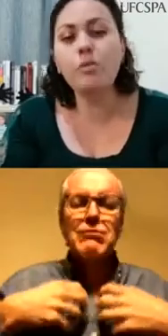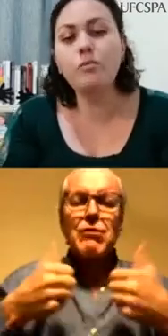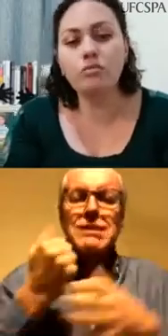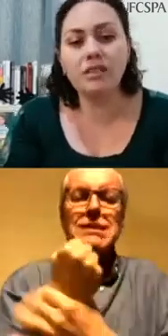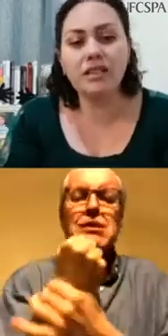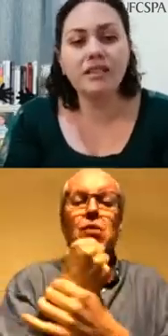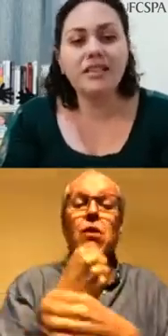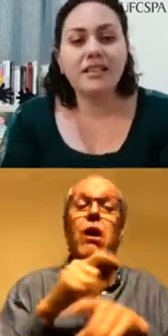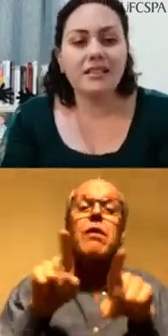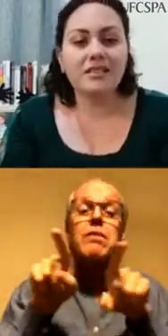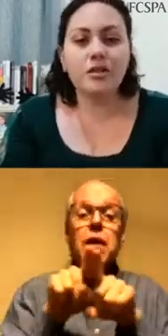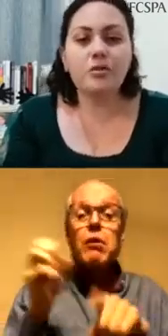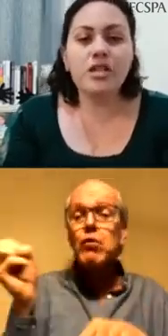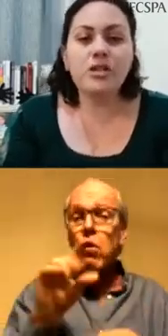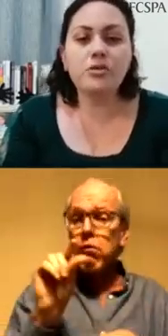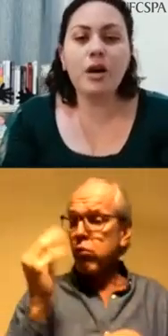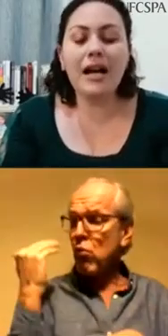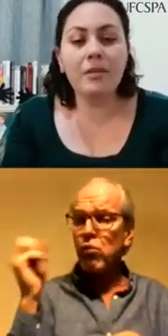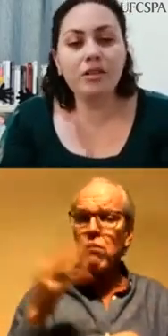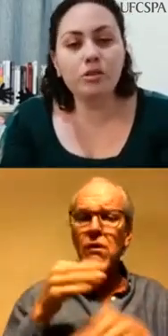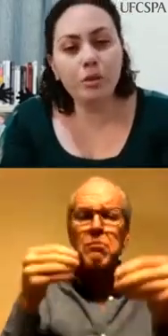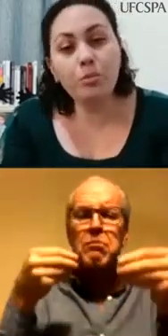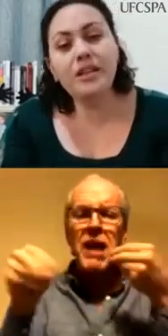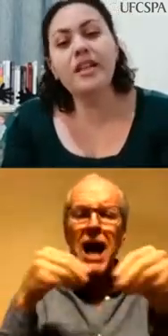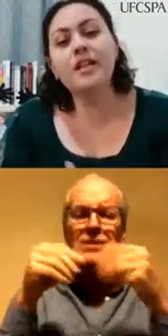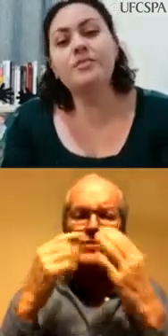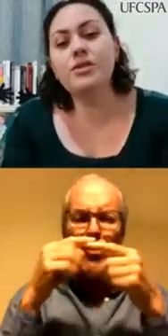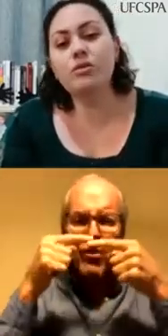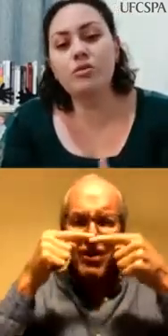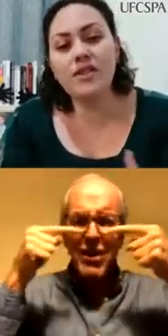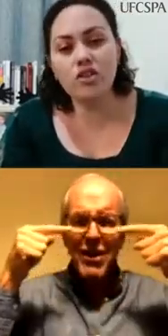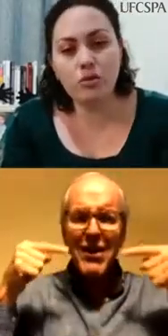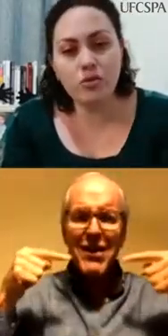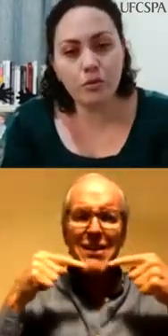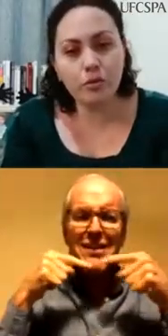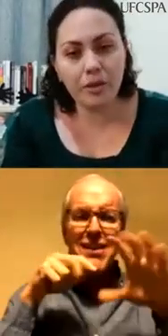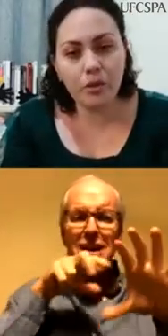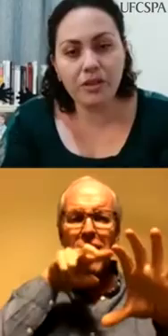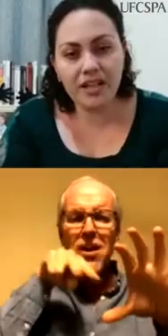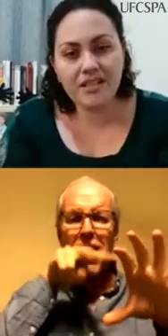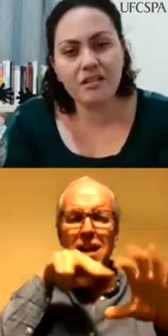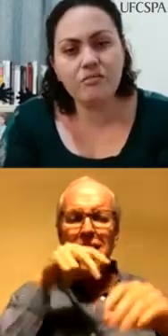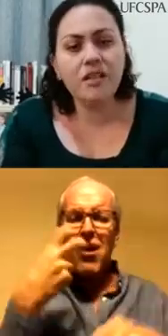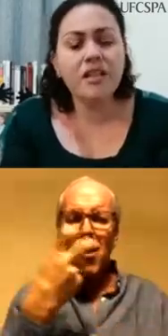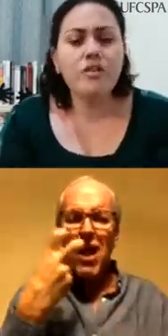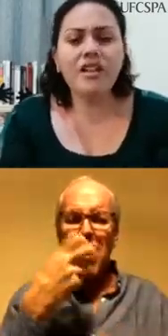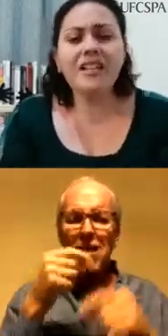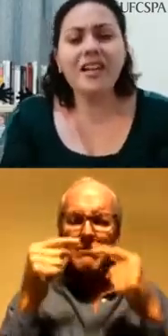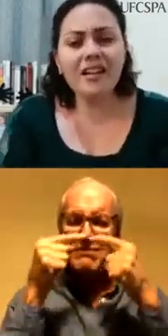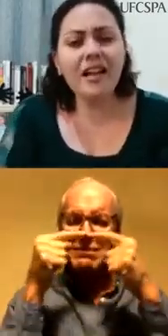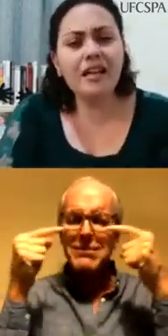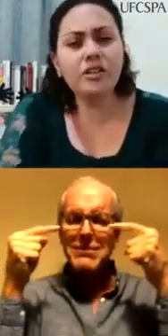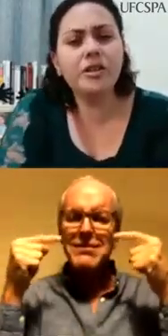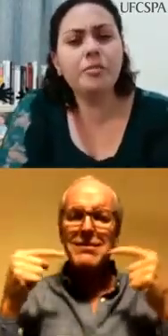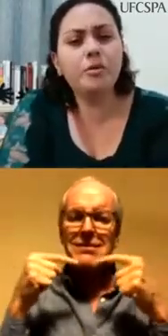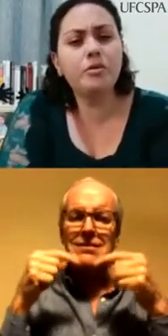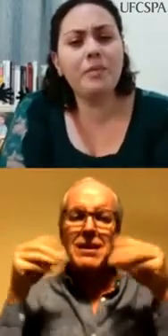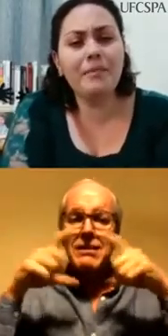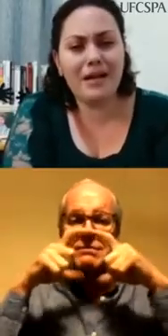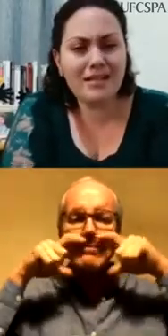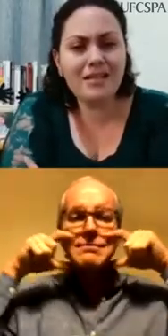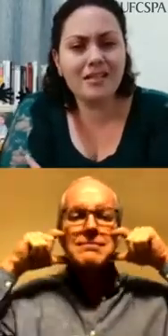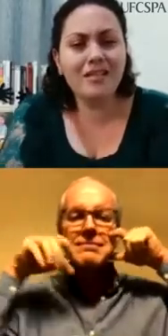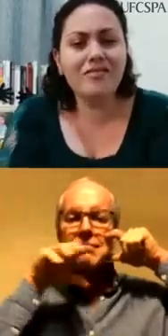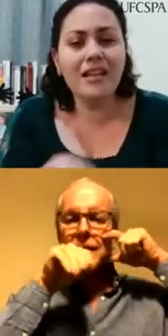máscara comum, né? Então, isso acaba tendo problemas, tu não te sente tão seguro para comunicação. Foi até criado agora há pouco